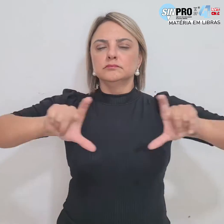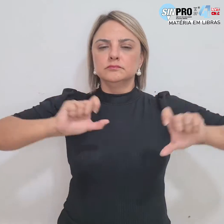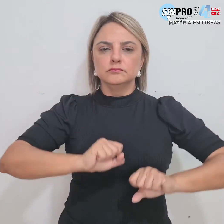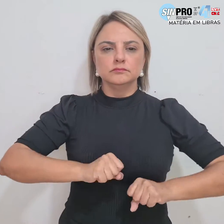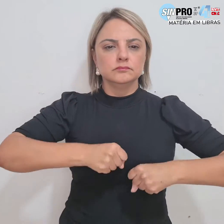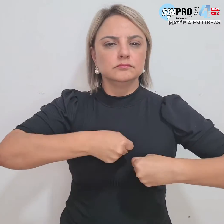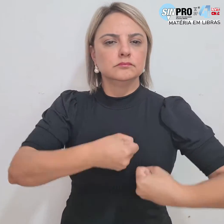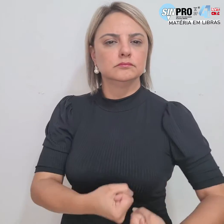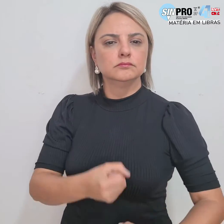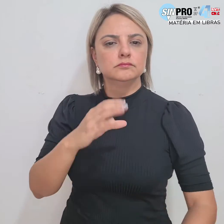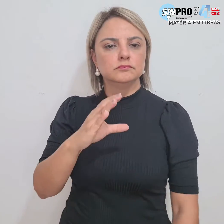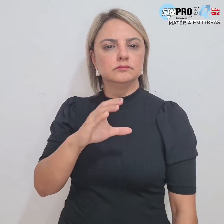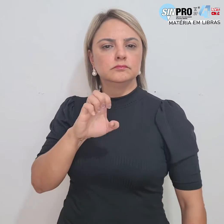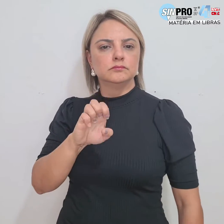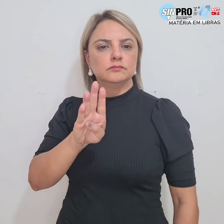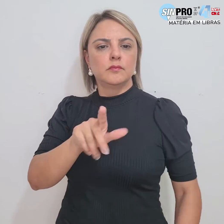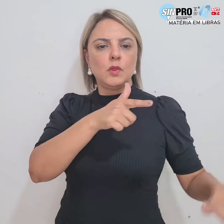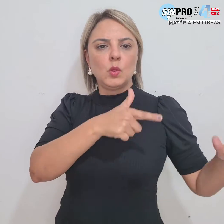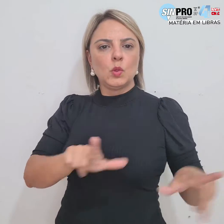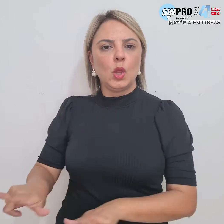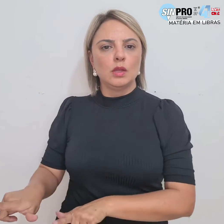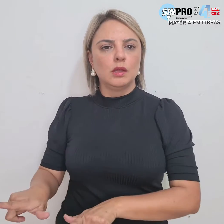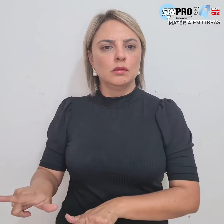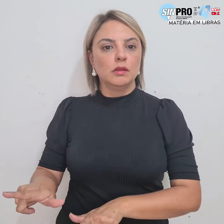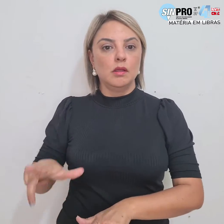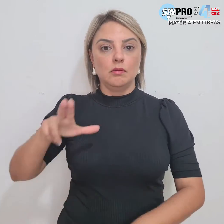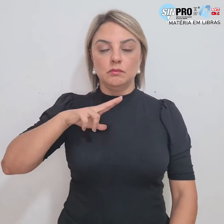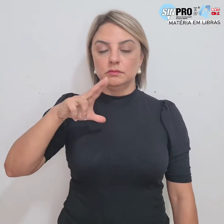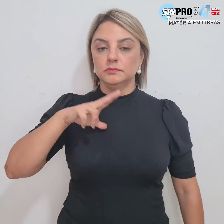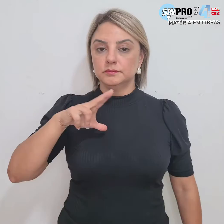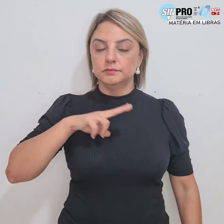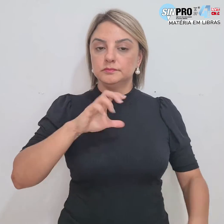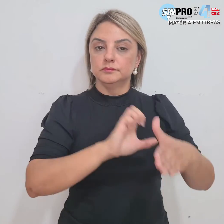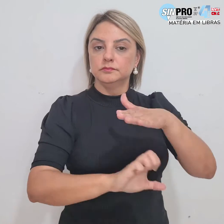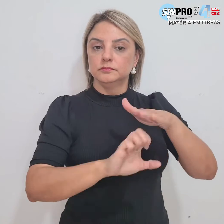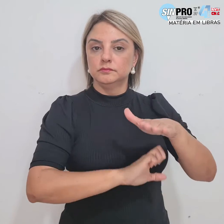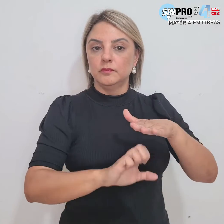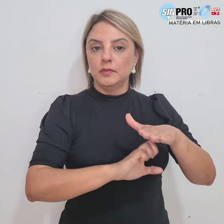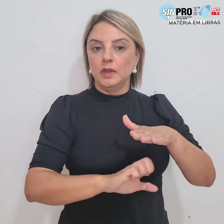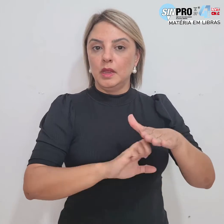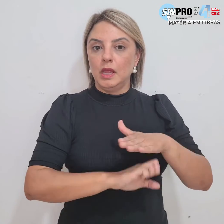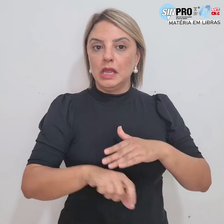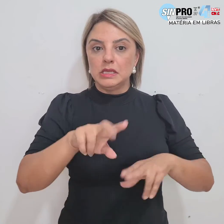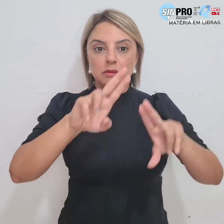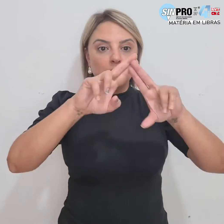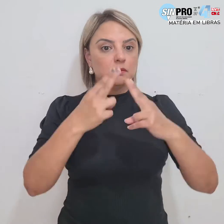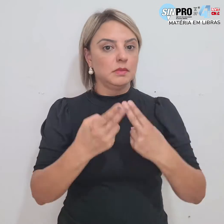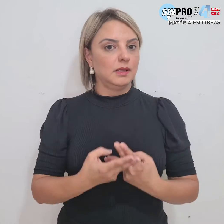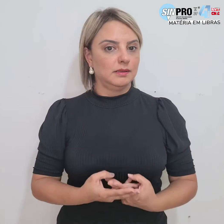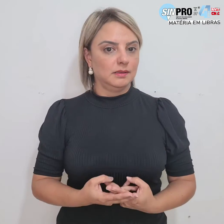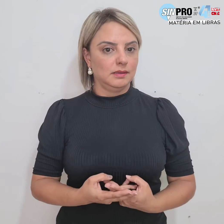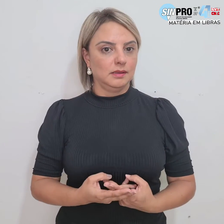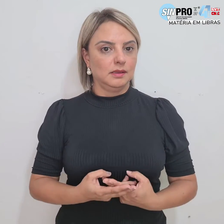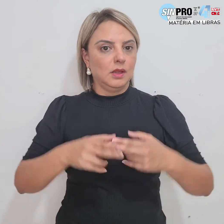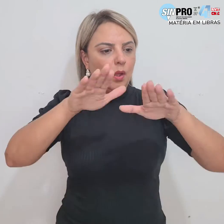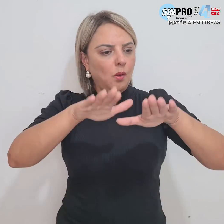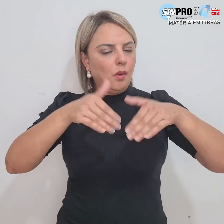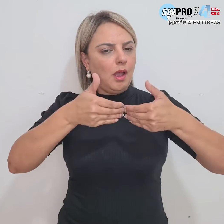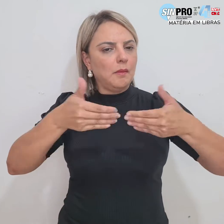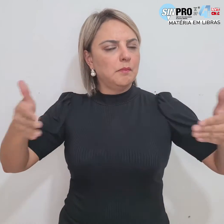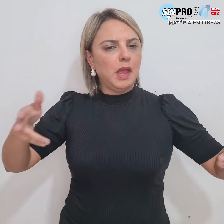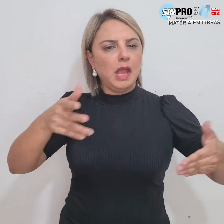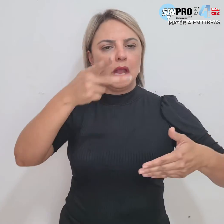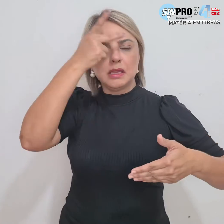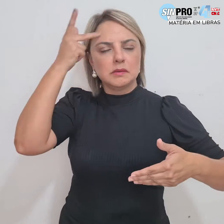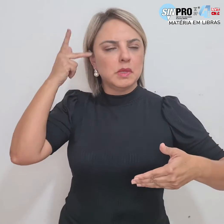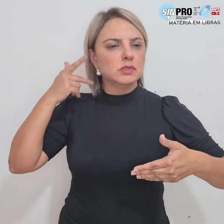faixaço em defesa da SEB pública contra a tentativa de privatizar a empresa sem passar pela CLDF. O